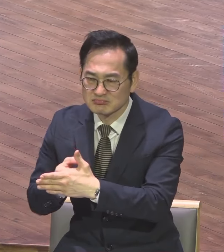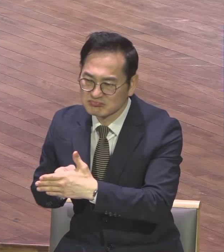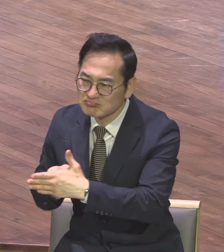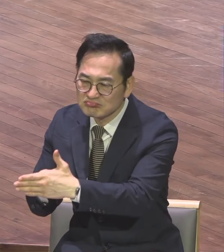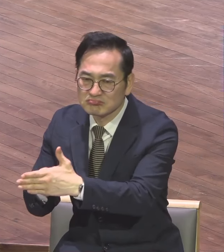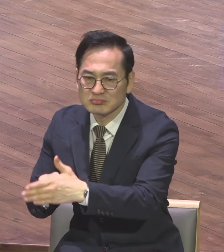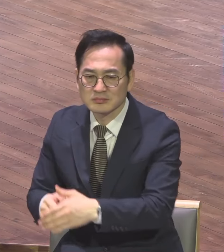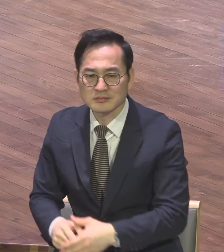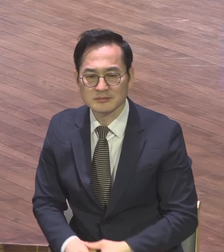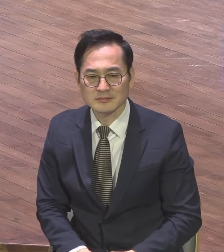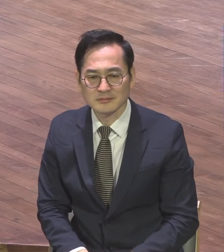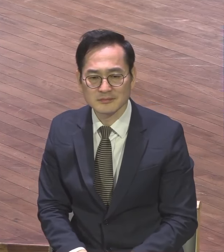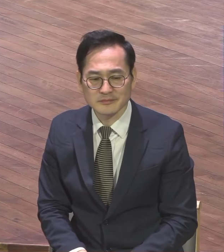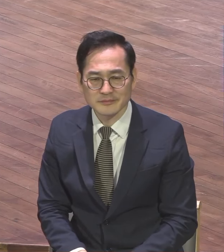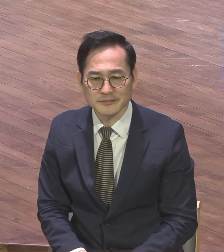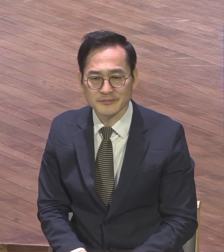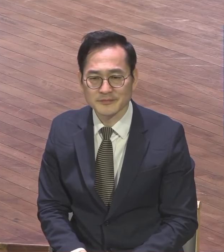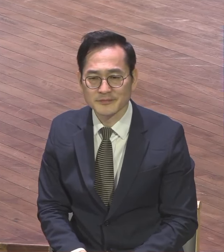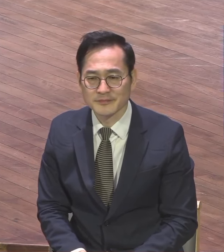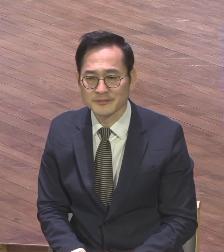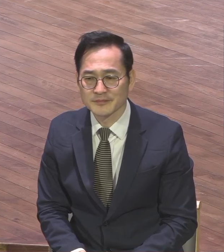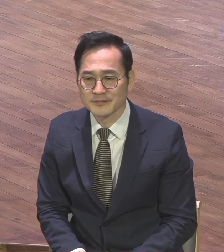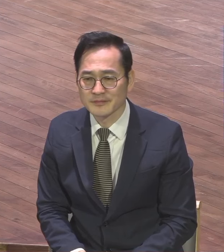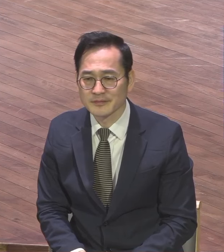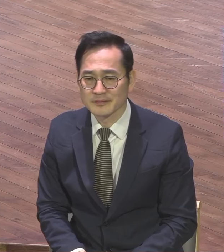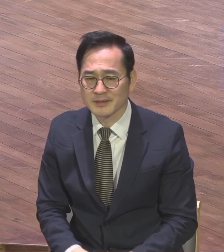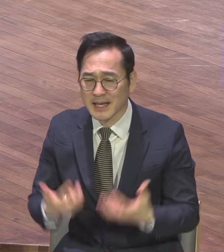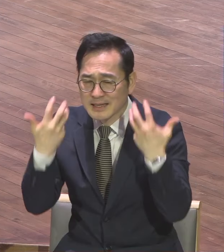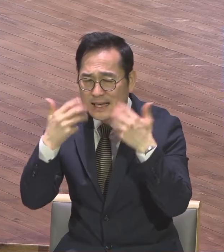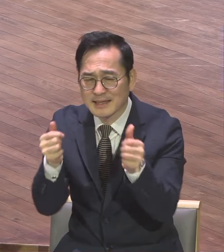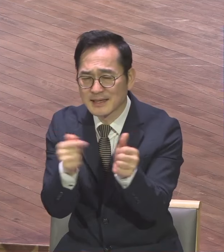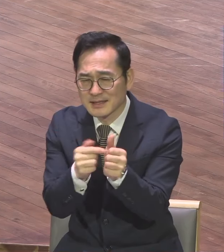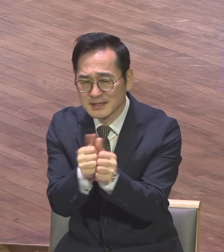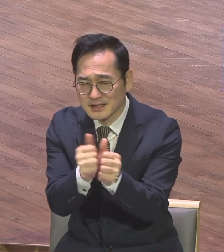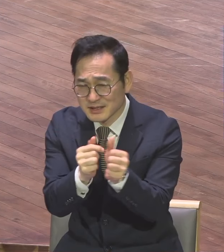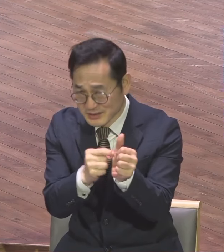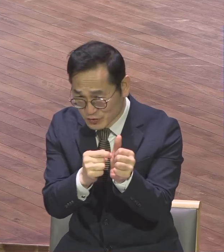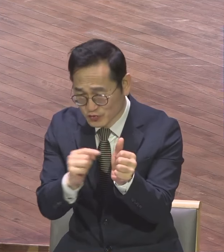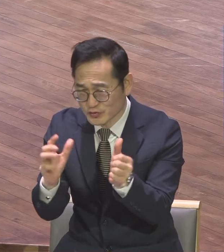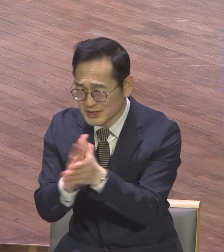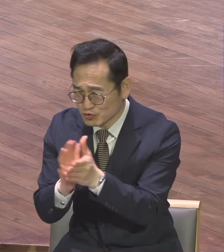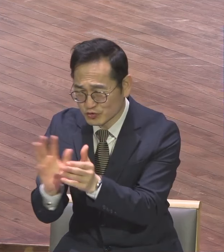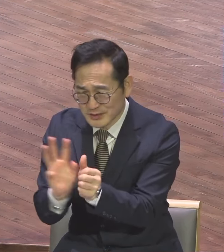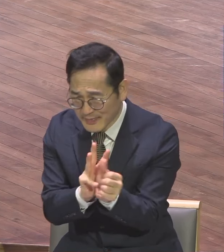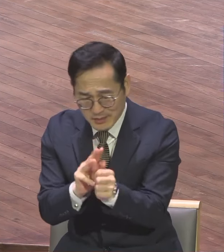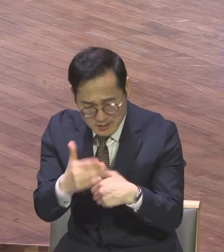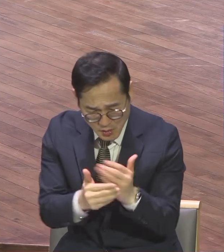그 결단이 지금 수천 년 동안 다니엘 사드락 메삭 아벳느고 계속 하잖아요.